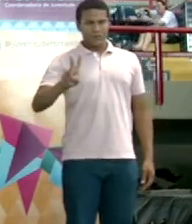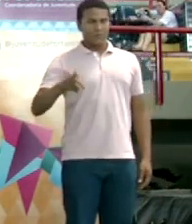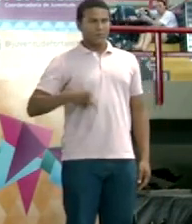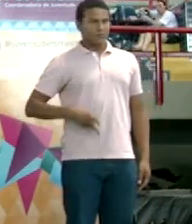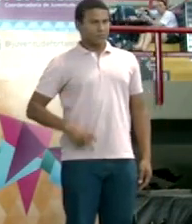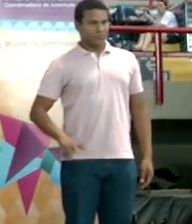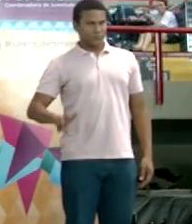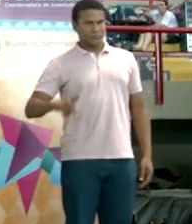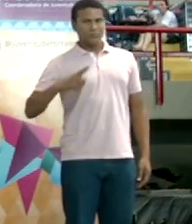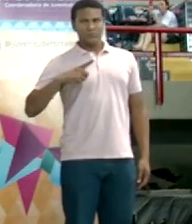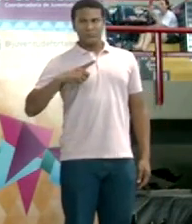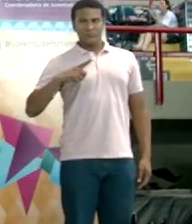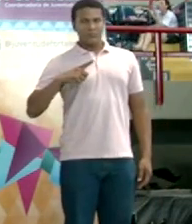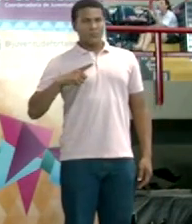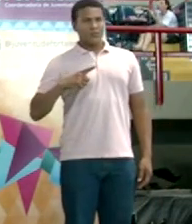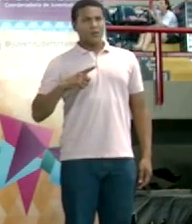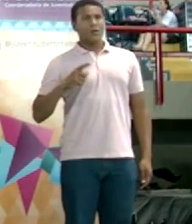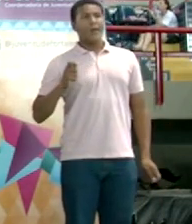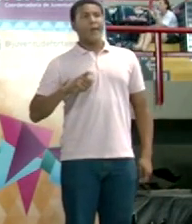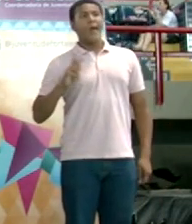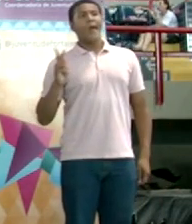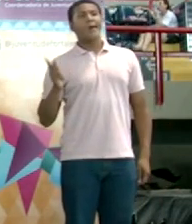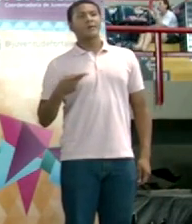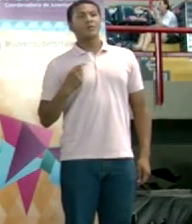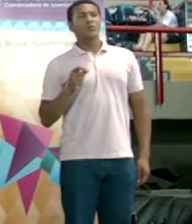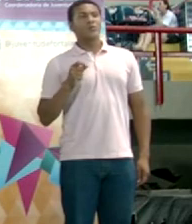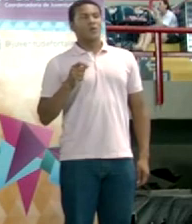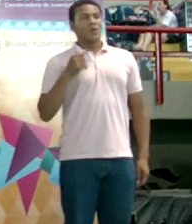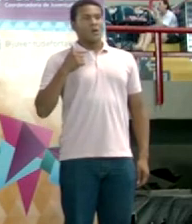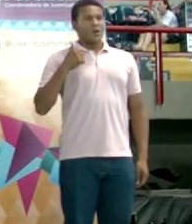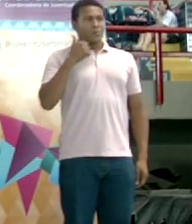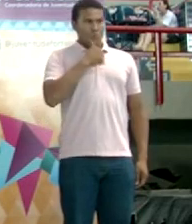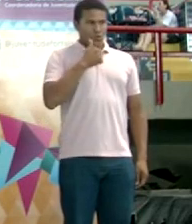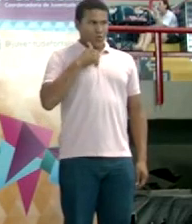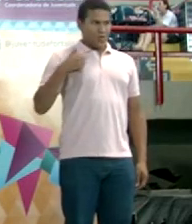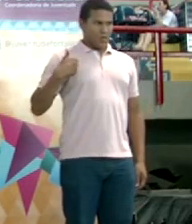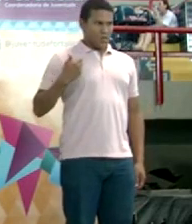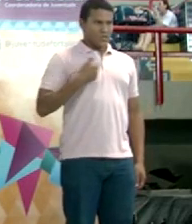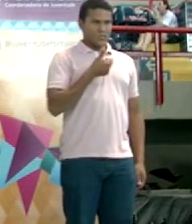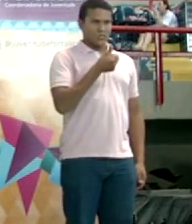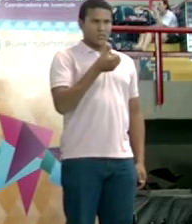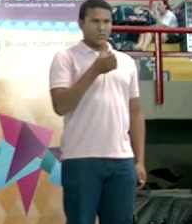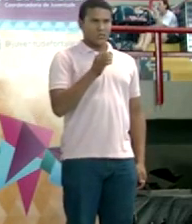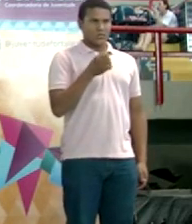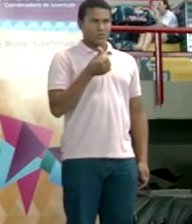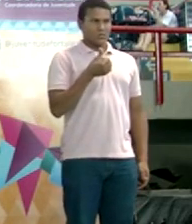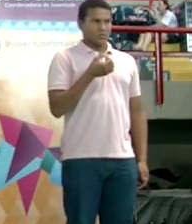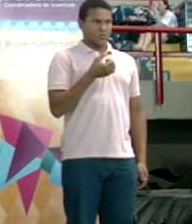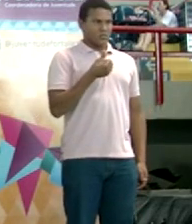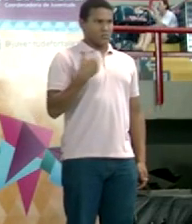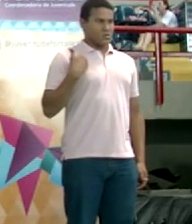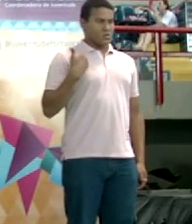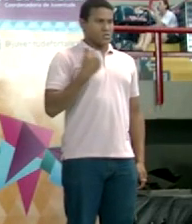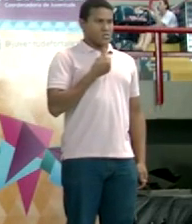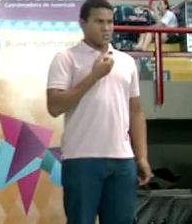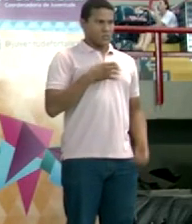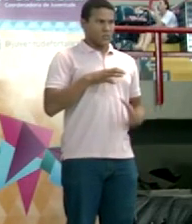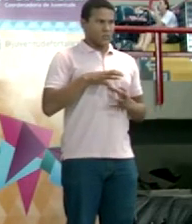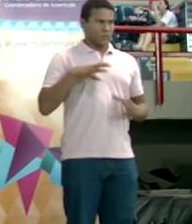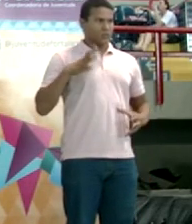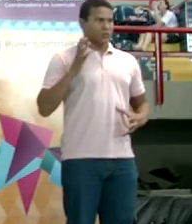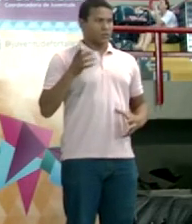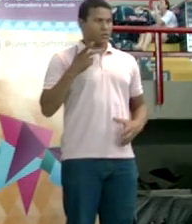Possivelmente, esse caso foi o quê? Ela foi estimulada hormonalmente a ovular,